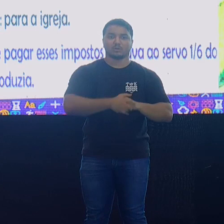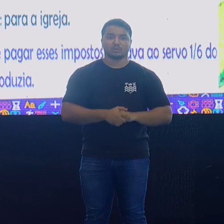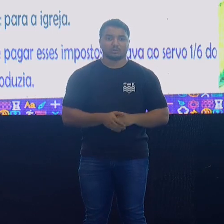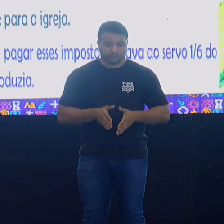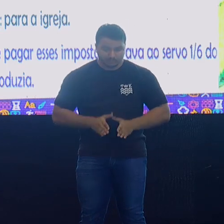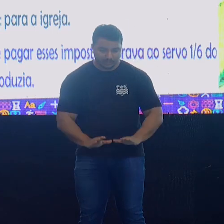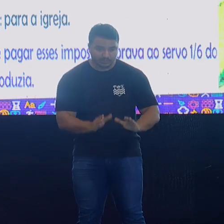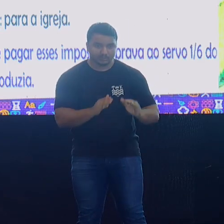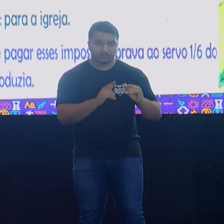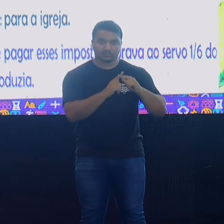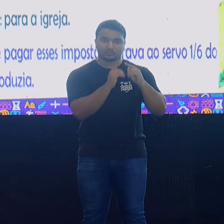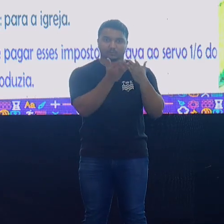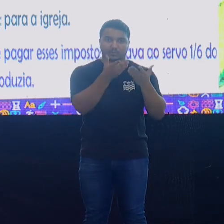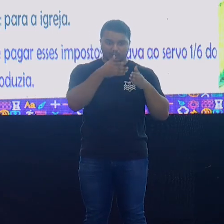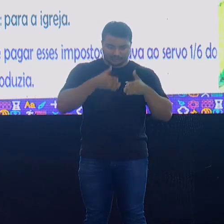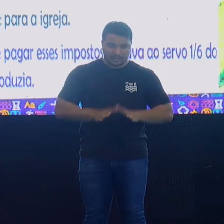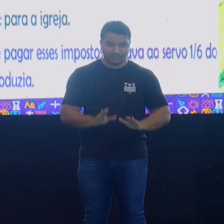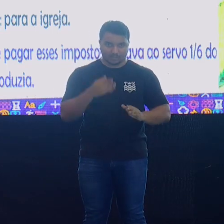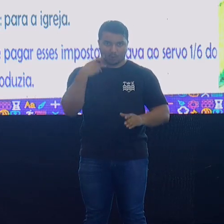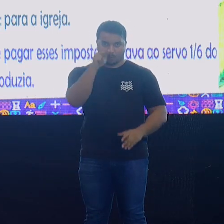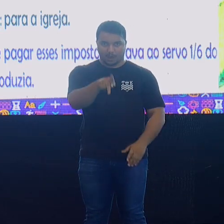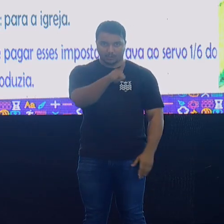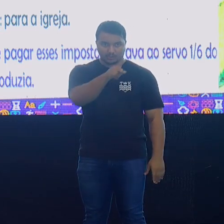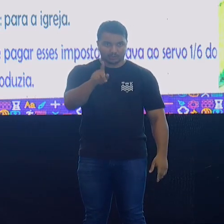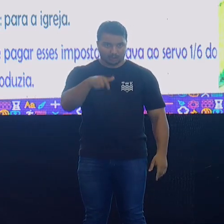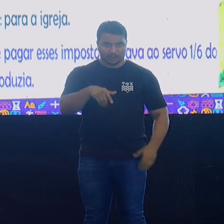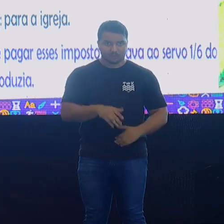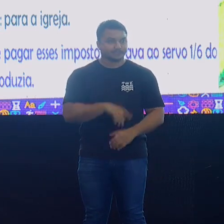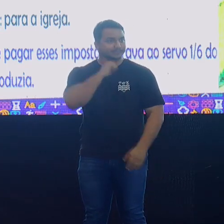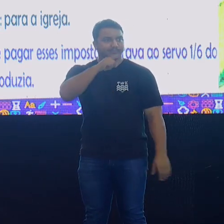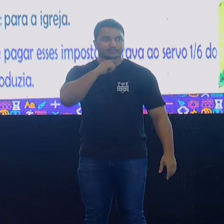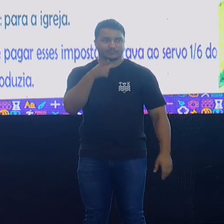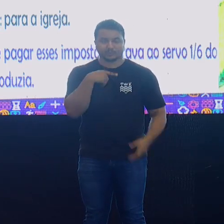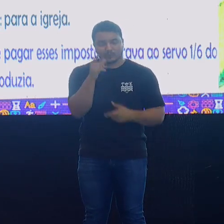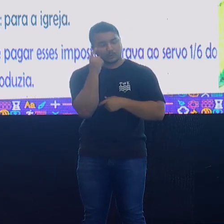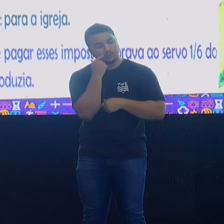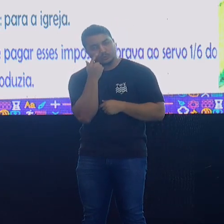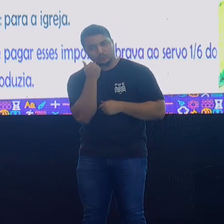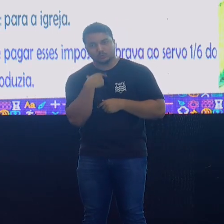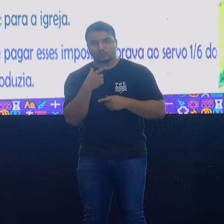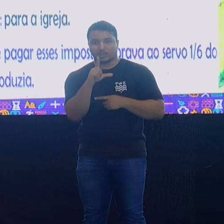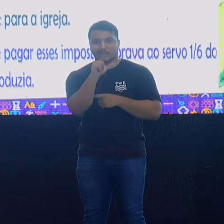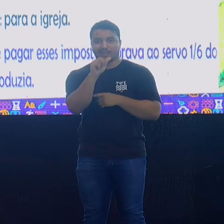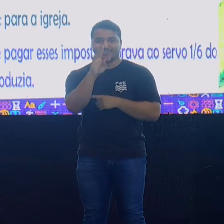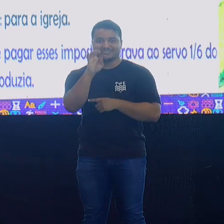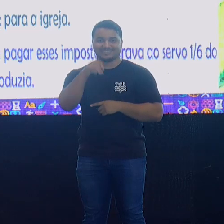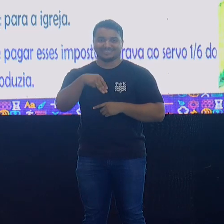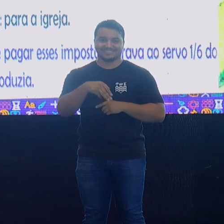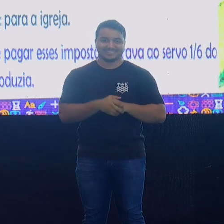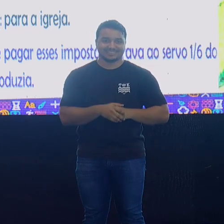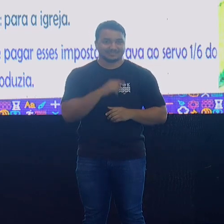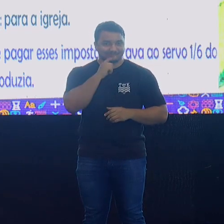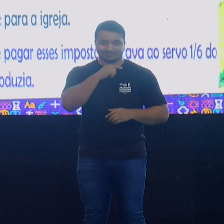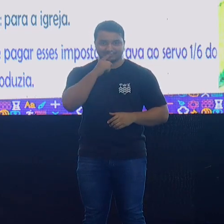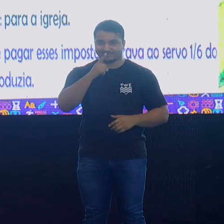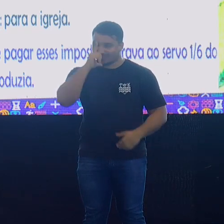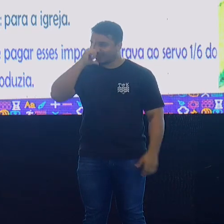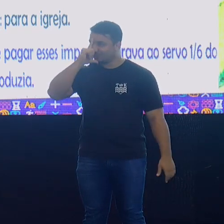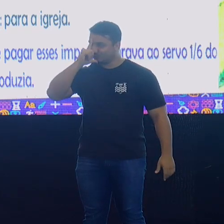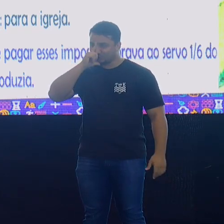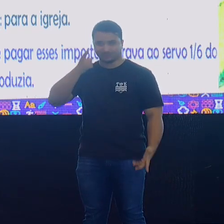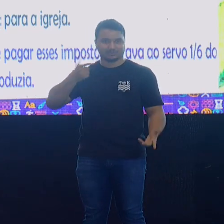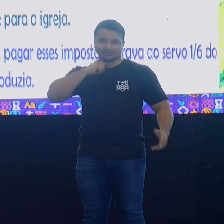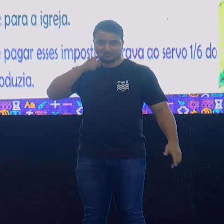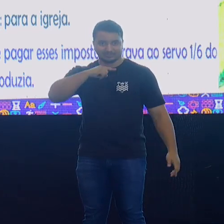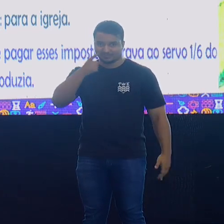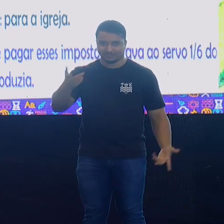viu um menino nascer padre? Com um tecinho na mão, chorando em latim? Impossível, né?